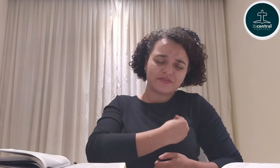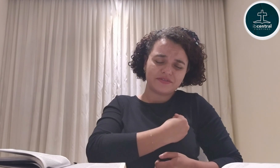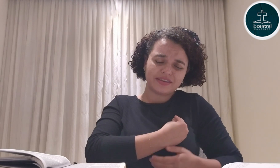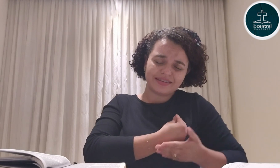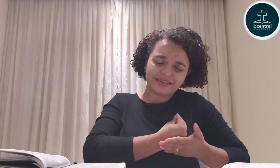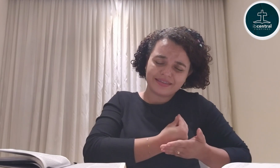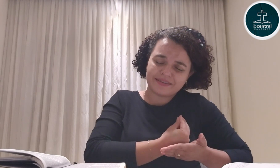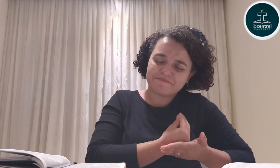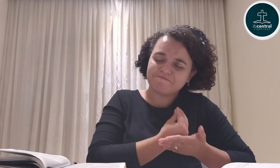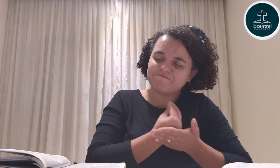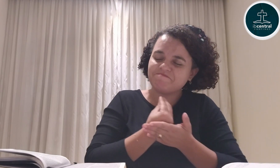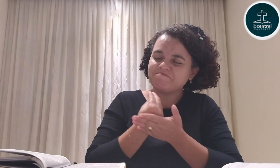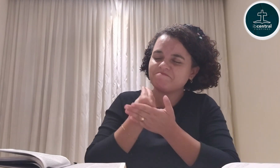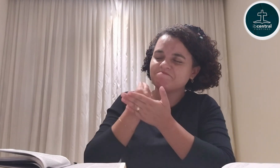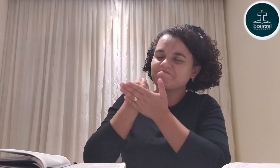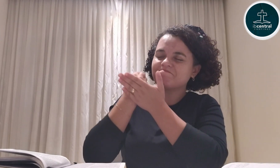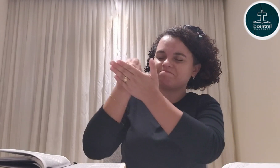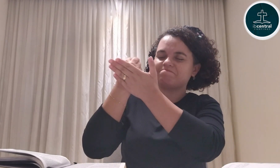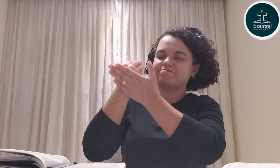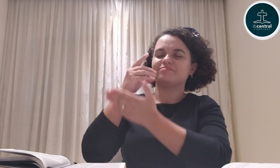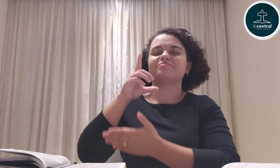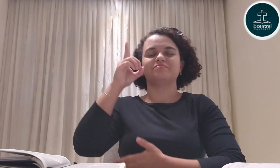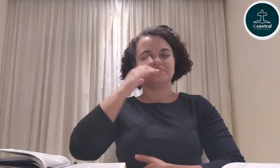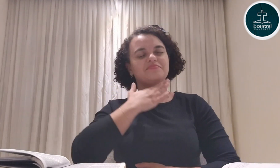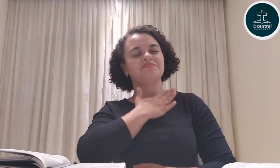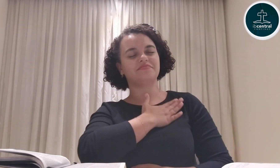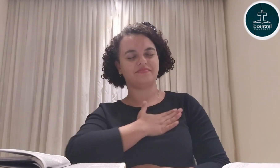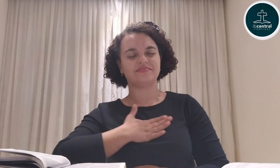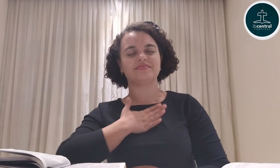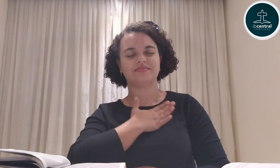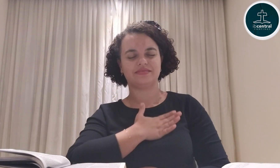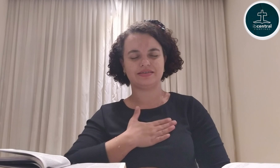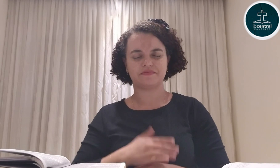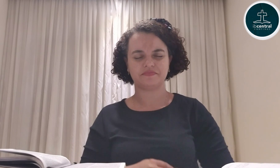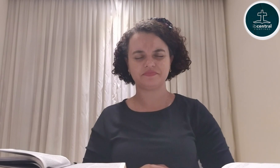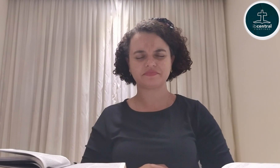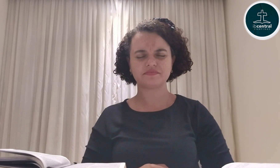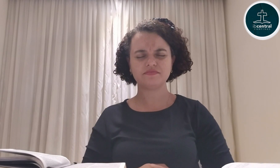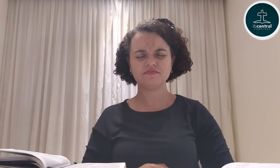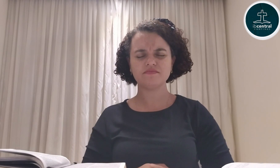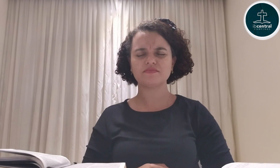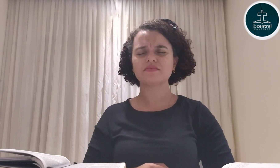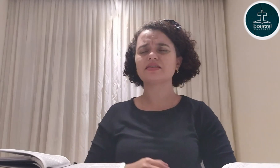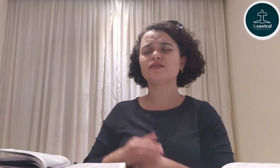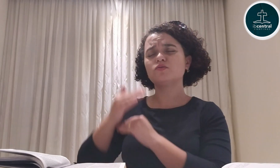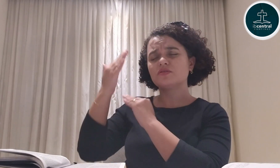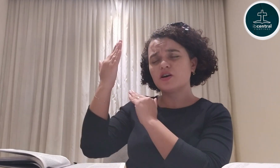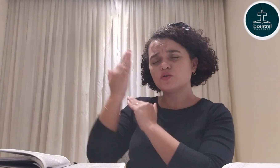para que diariamente possamos viver de um modo que agrade ao